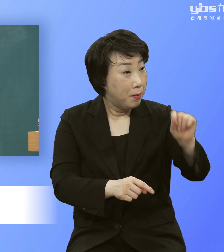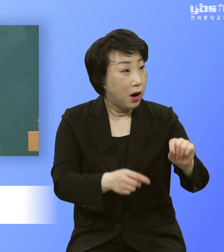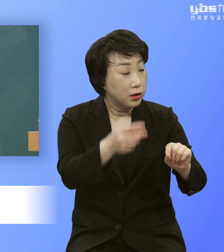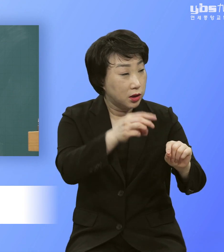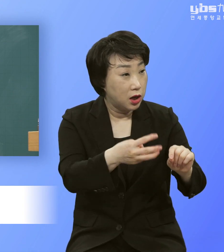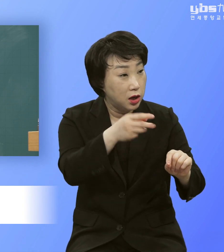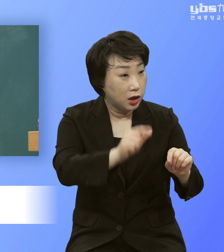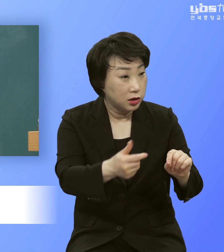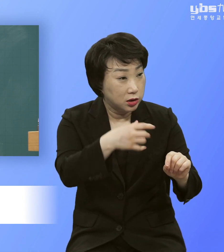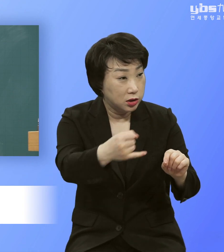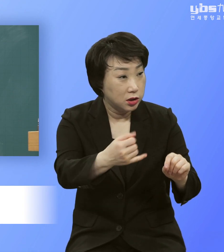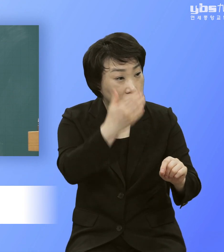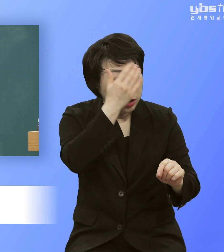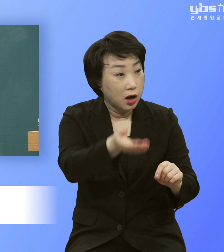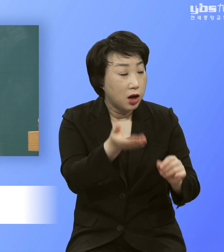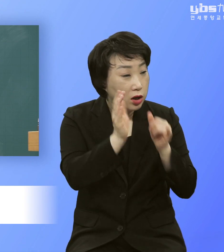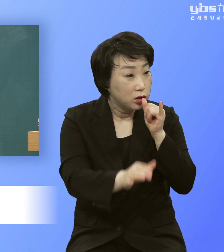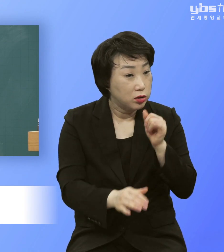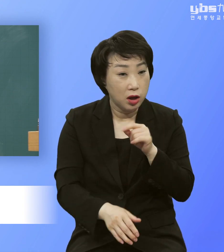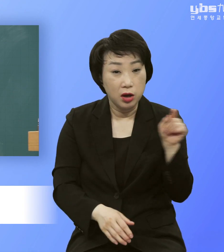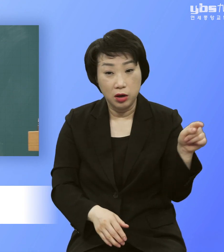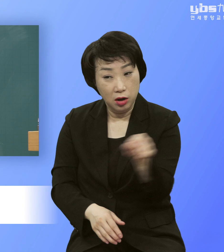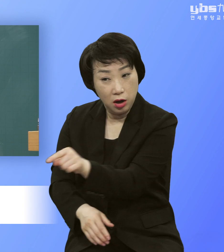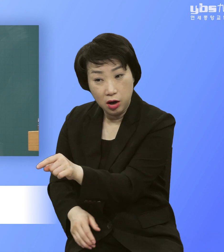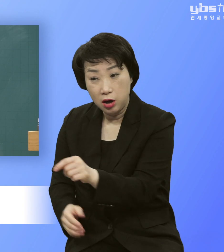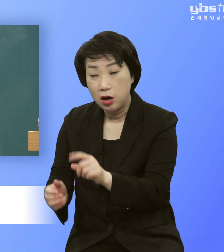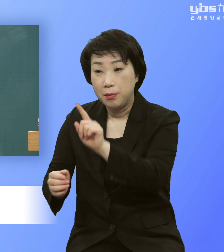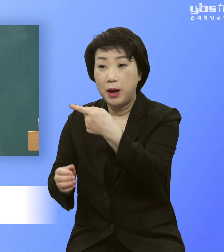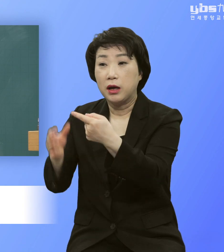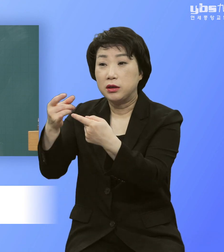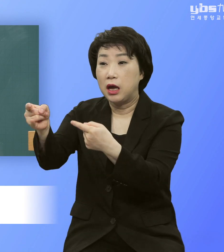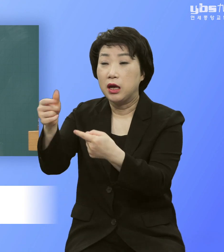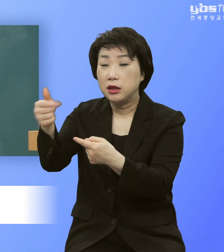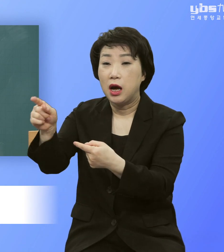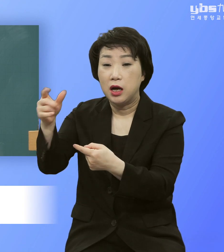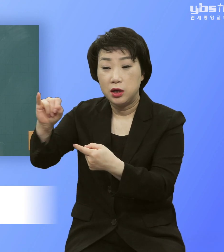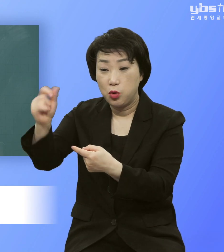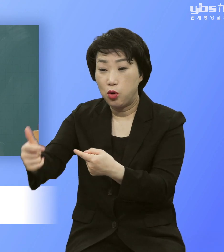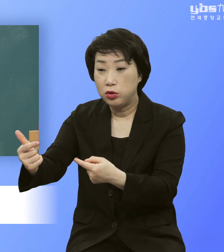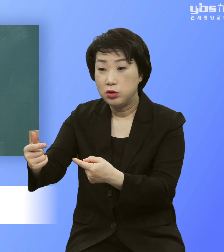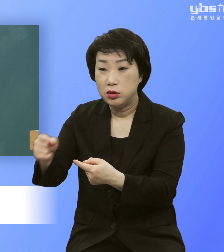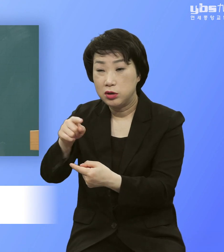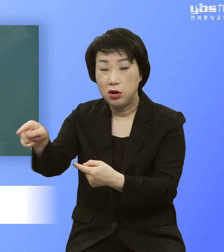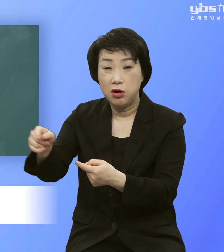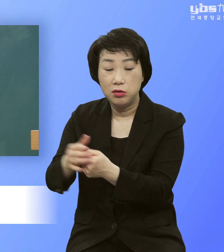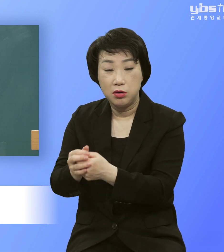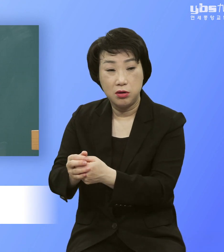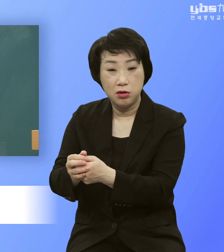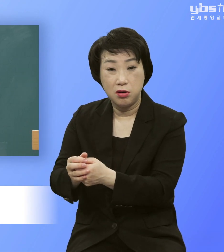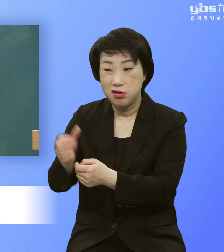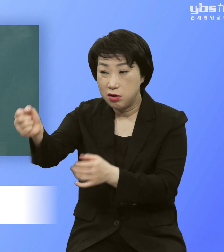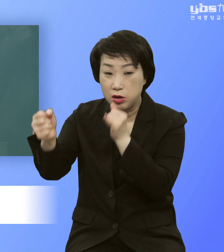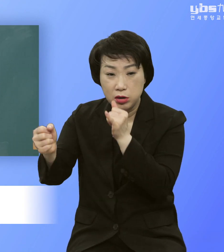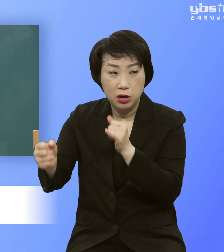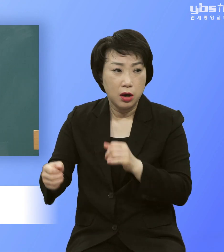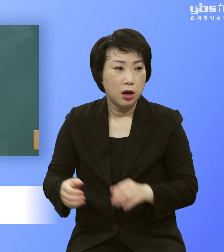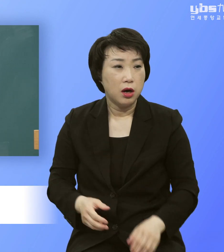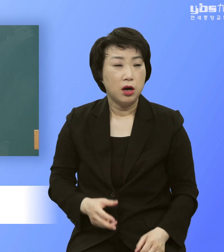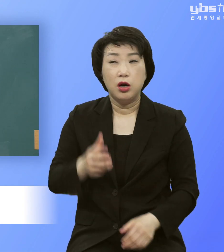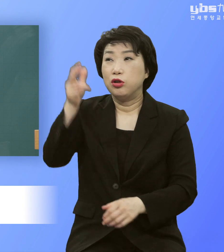빚진 자에게 가서 저렇게 주인이가 일렀어. 그러면 데려와라. 1만 달러를 다시 적용시켰다 이